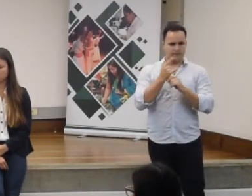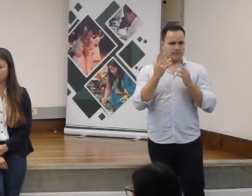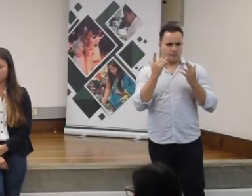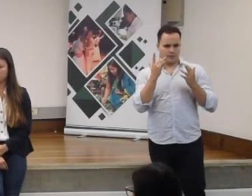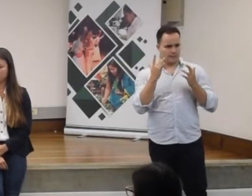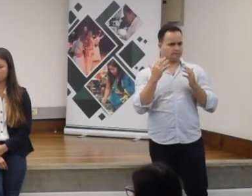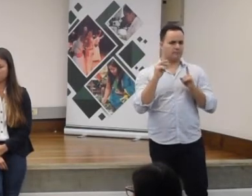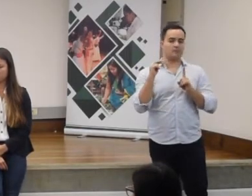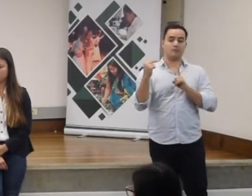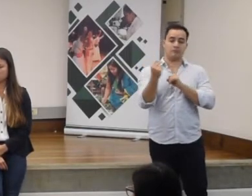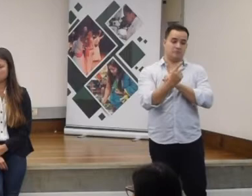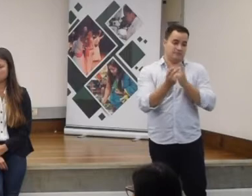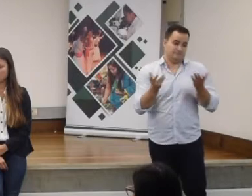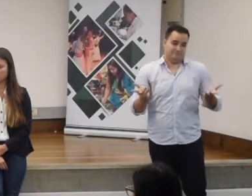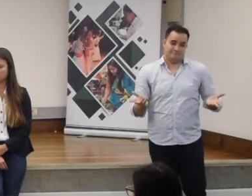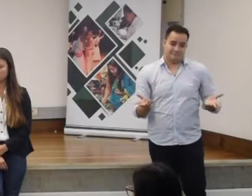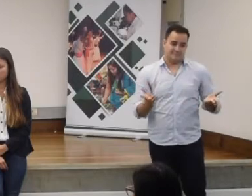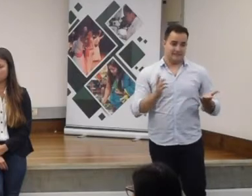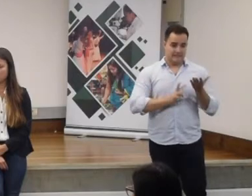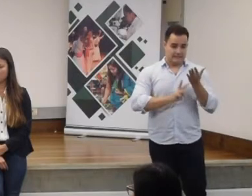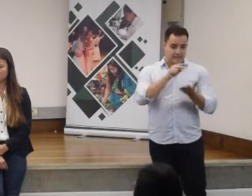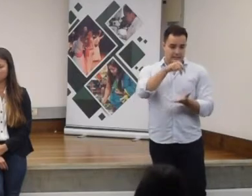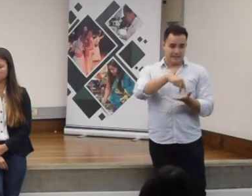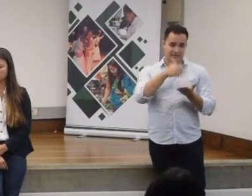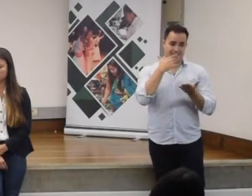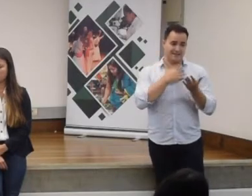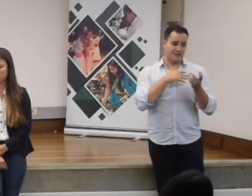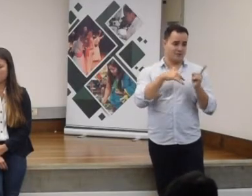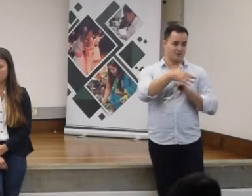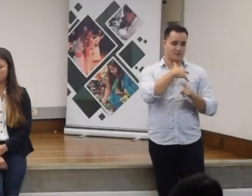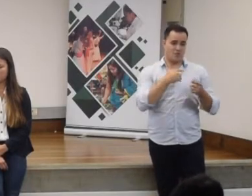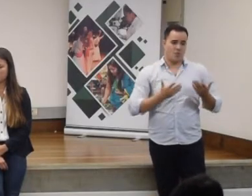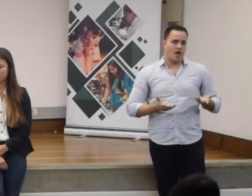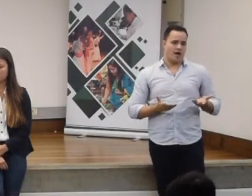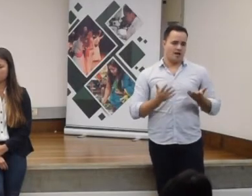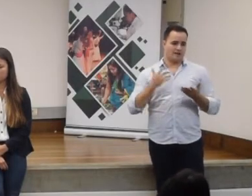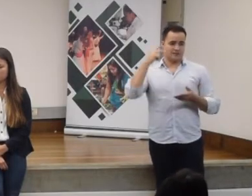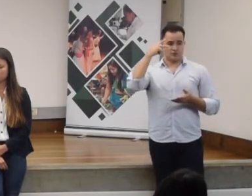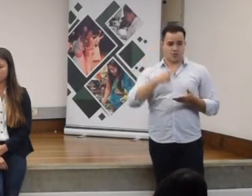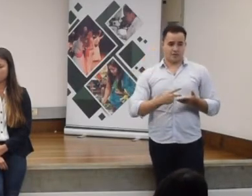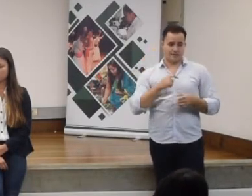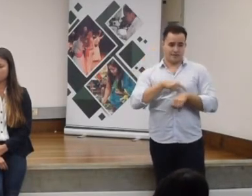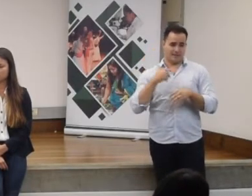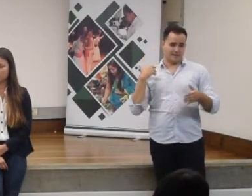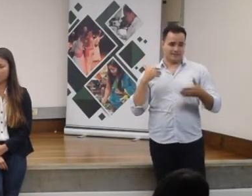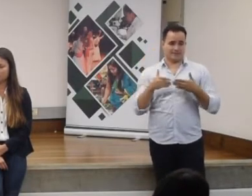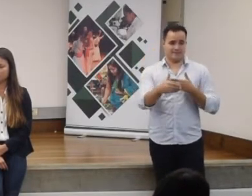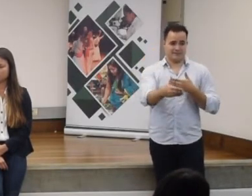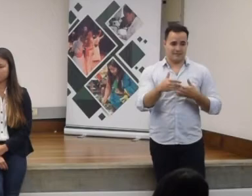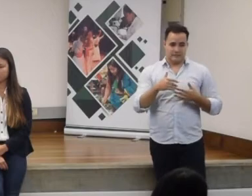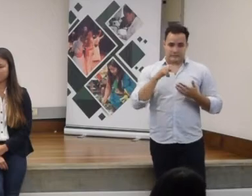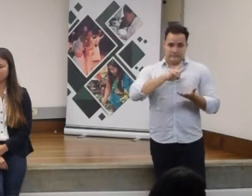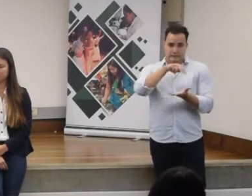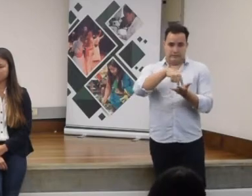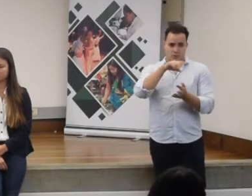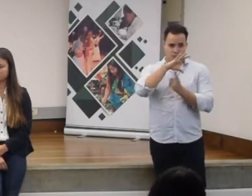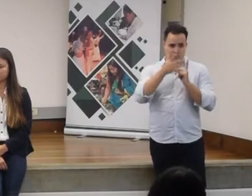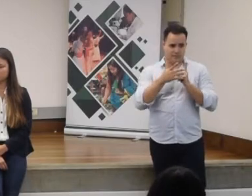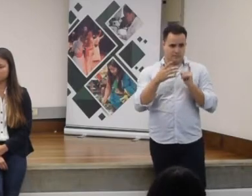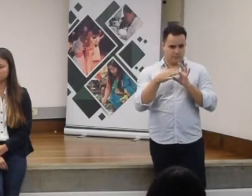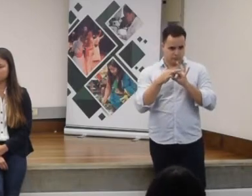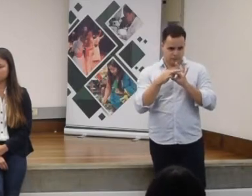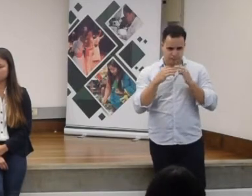la dignidad es contextualizada, es histórica, es relativa, ¿sí? Es cultural.